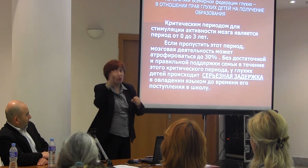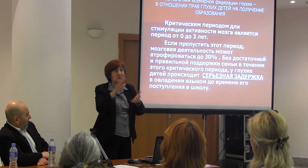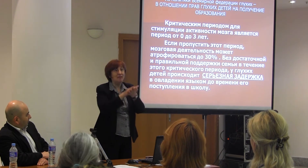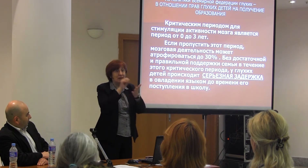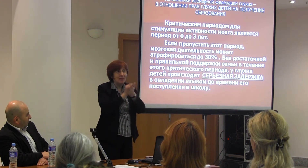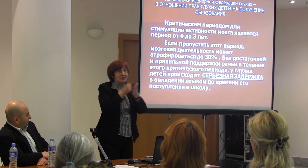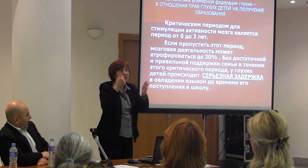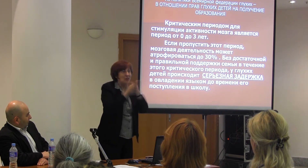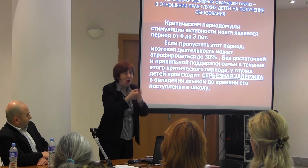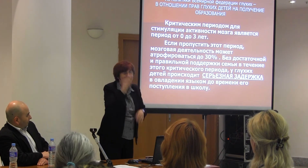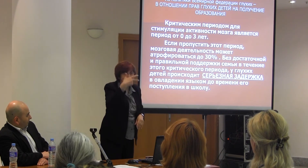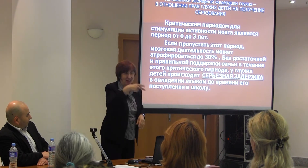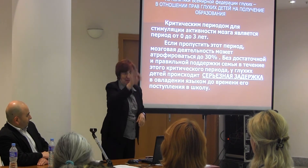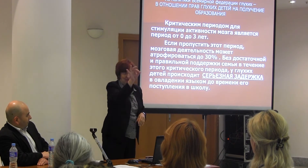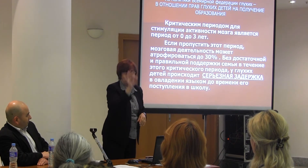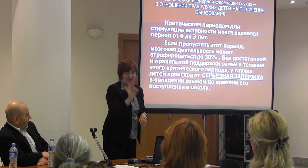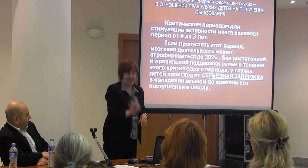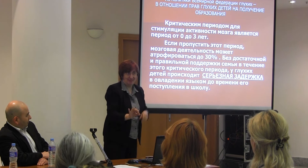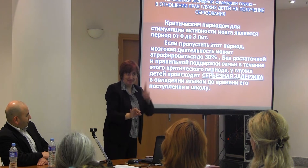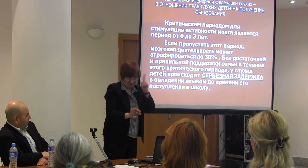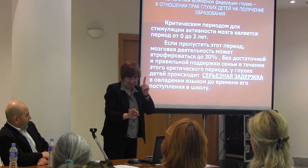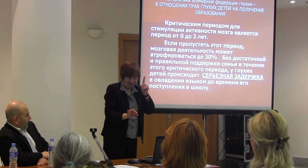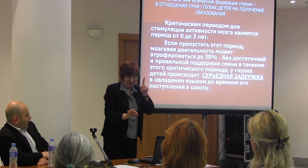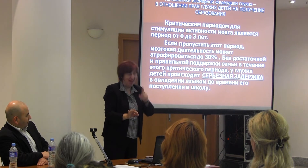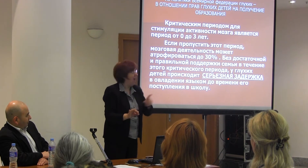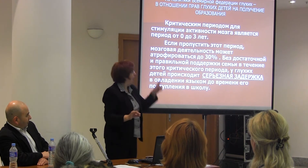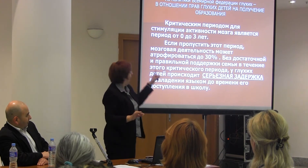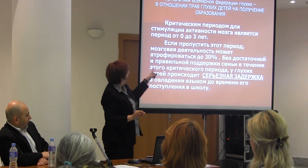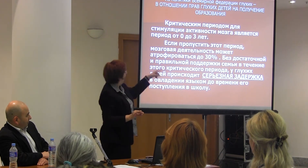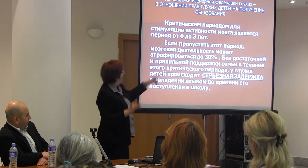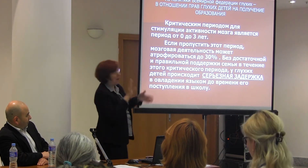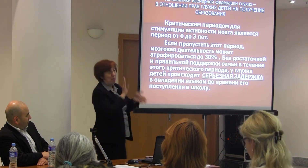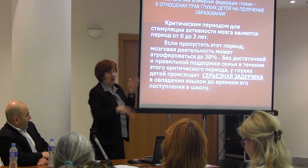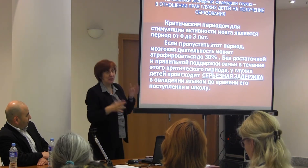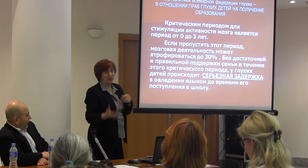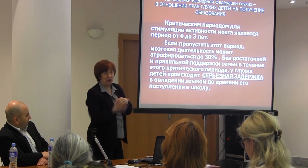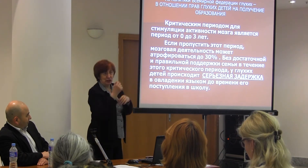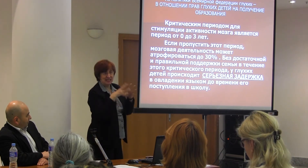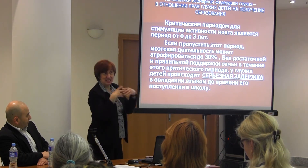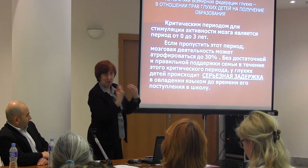Если пропустить этот период, то мозговая деятельность может атрофироваться на 30%.